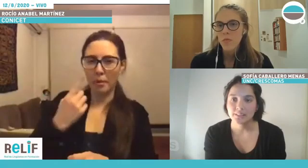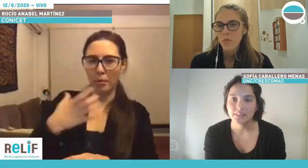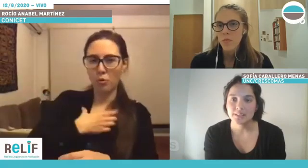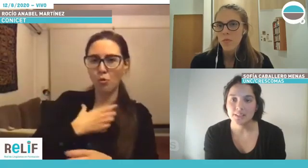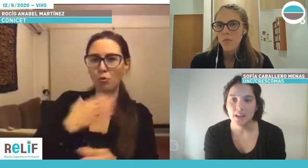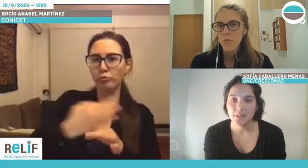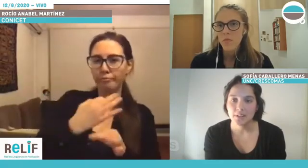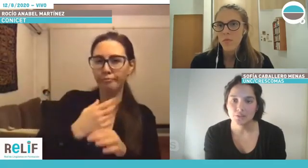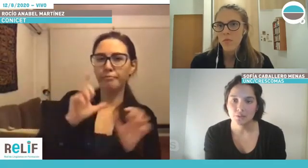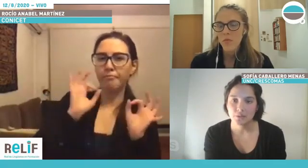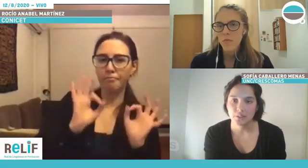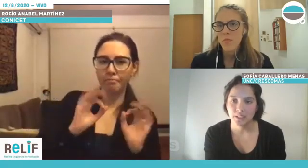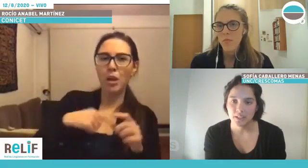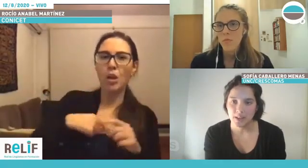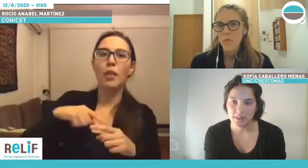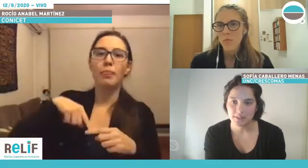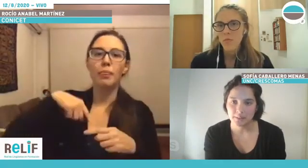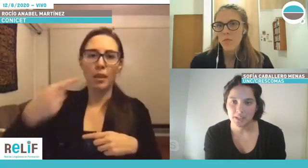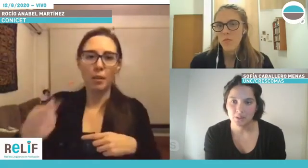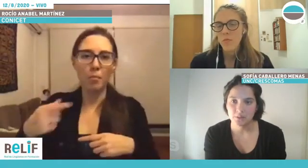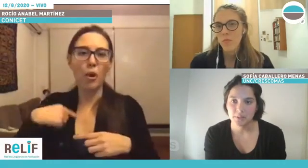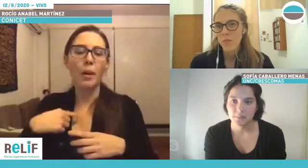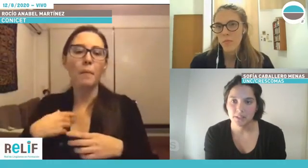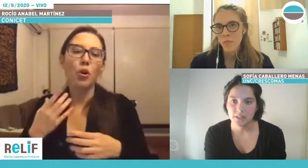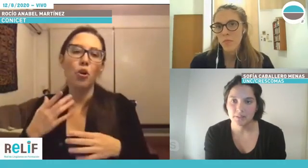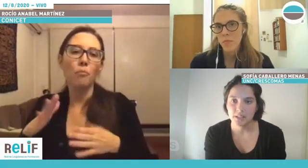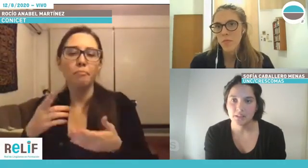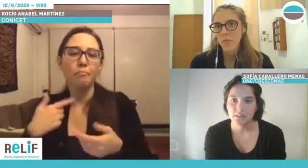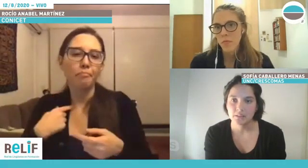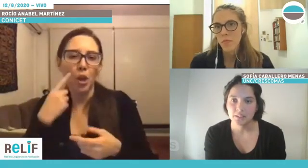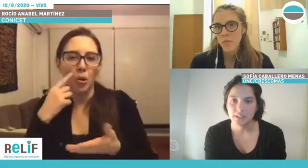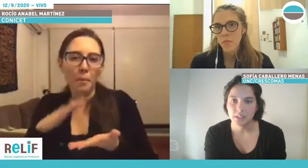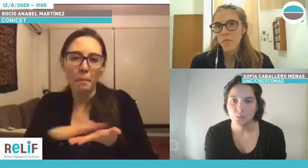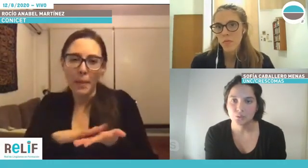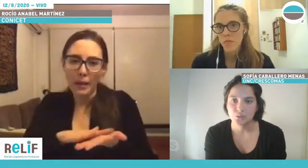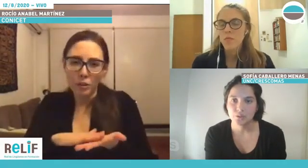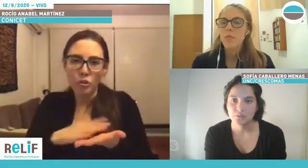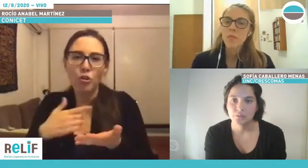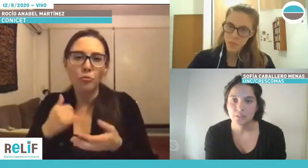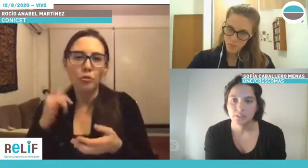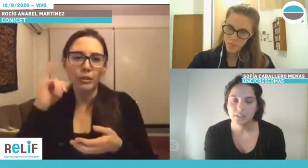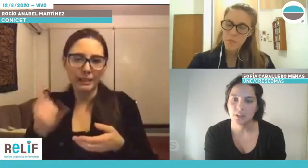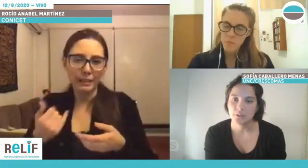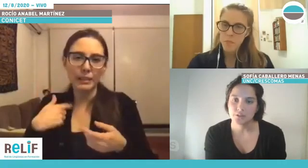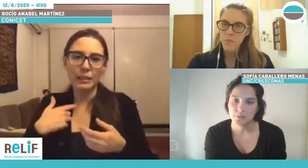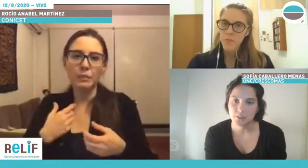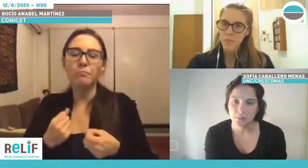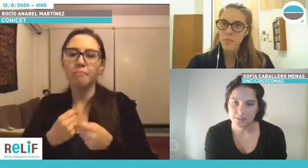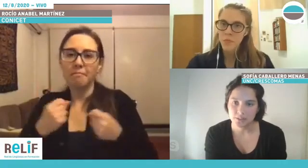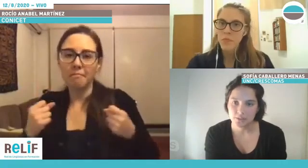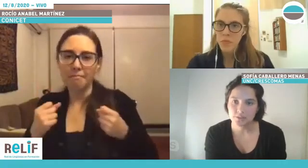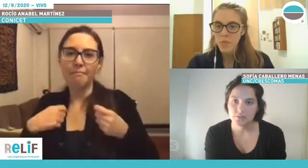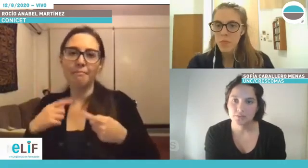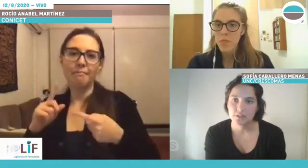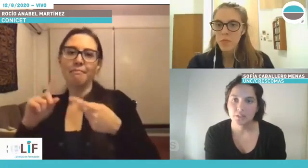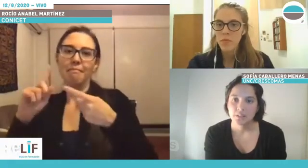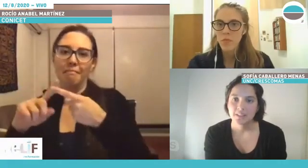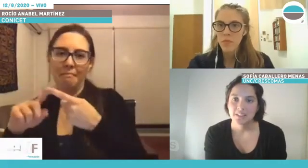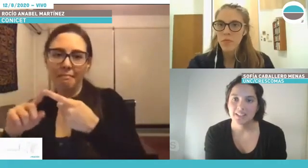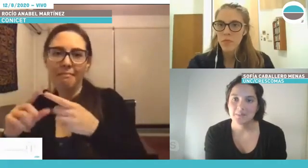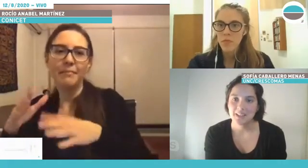Yo antes había terminado el primer nivel en el curso, tenía Ujú. conocimientos